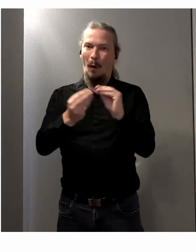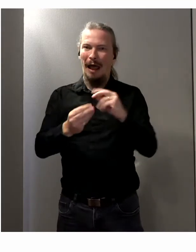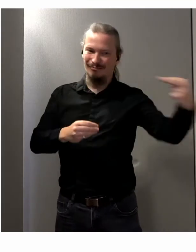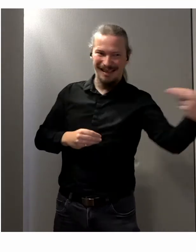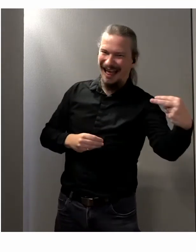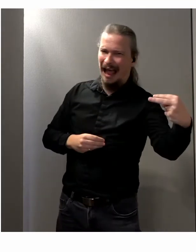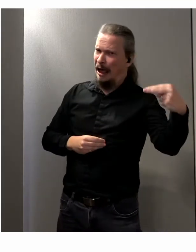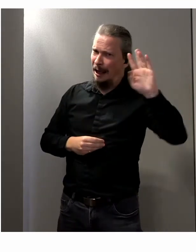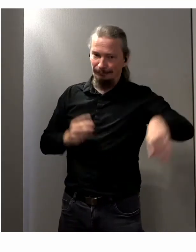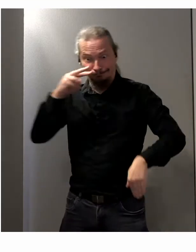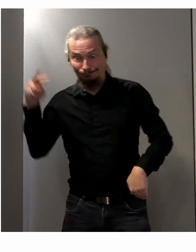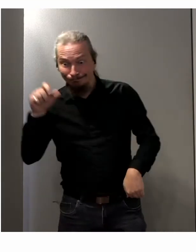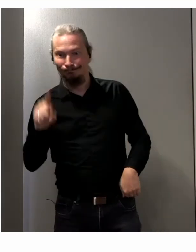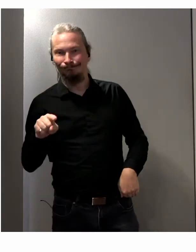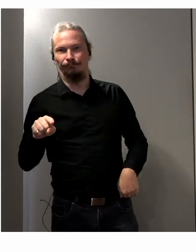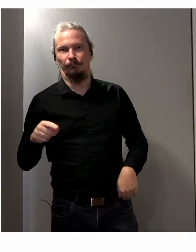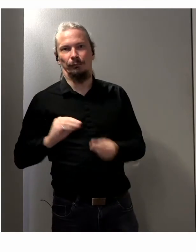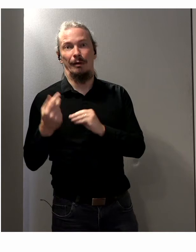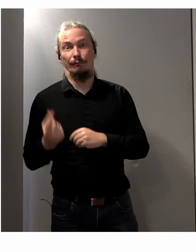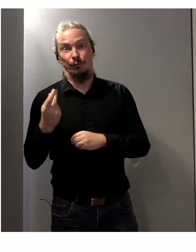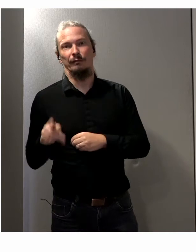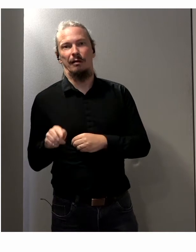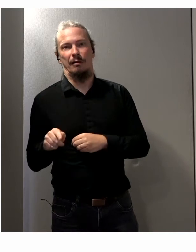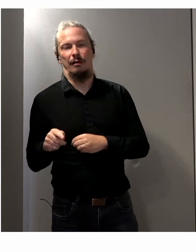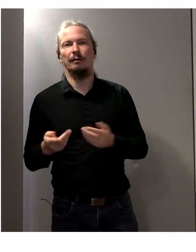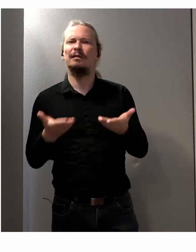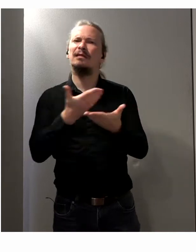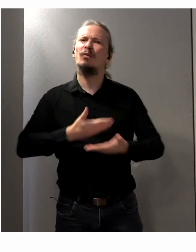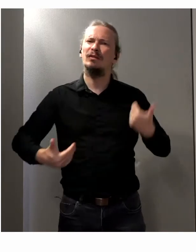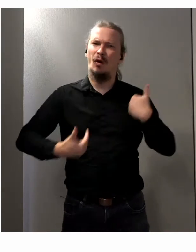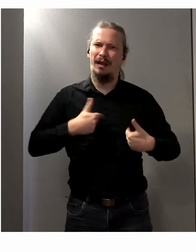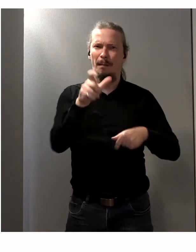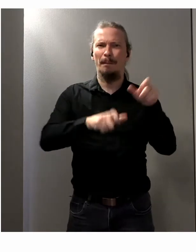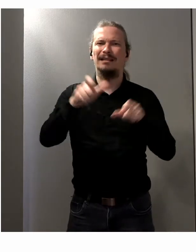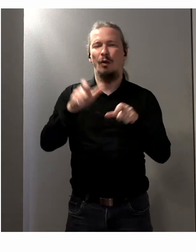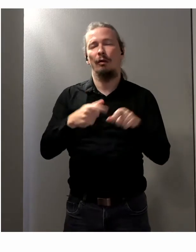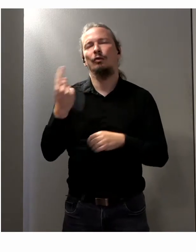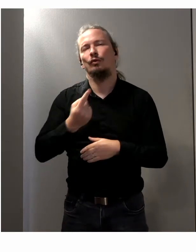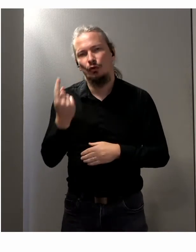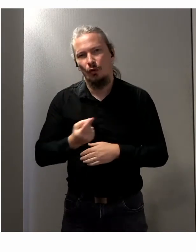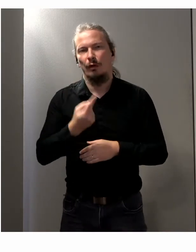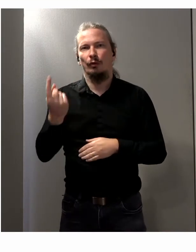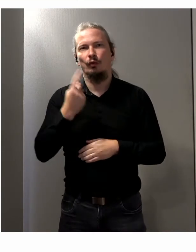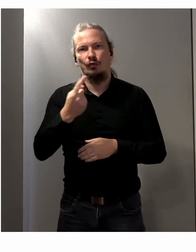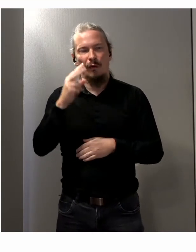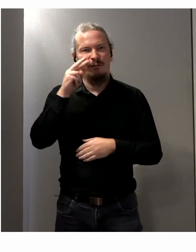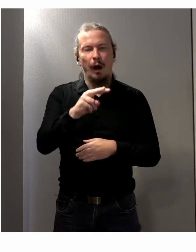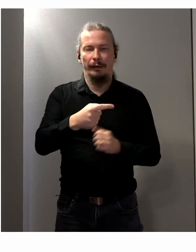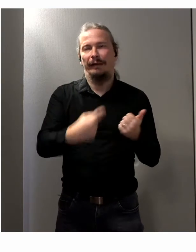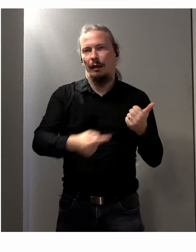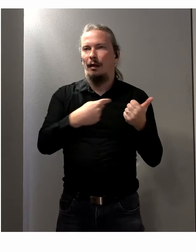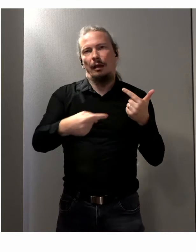côté. Or, déjà, les personnes en situation de handicap ne voient trop souvent que le mauvais